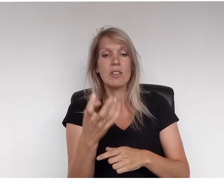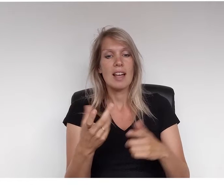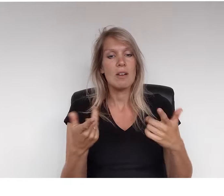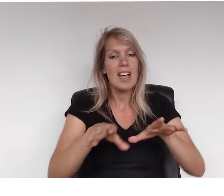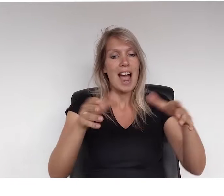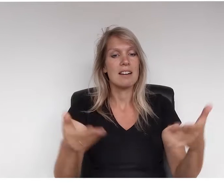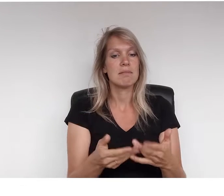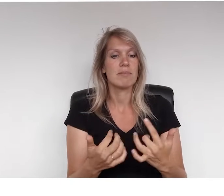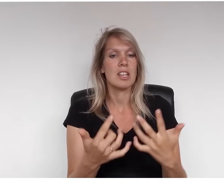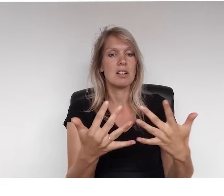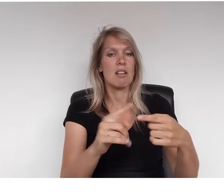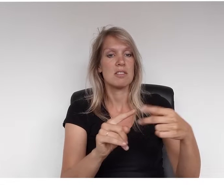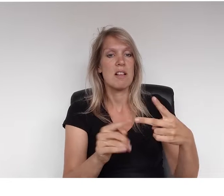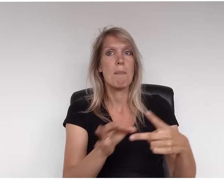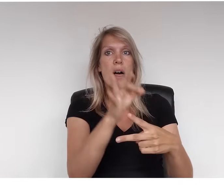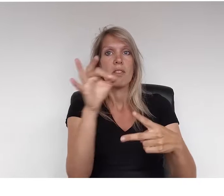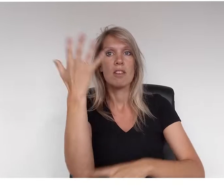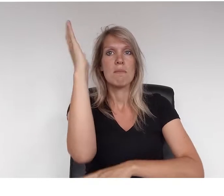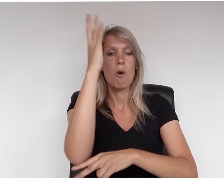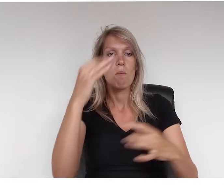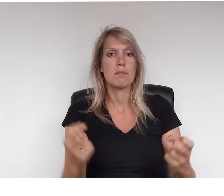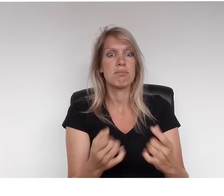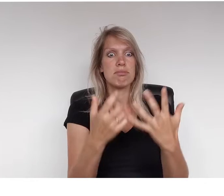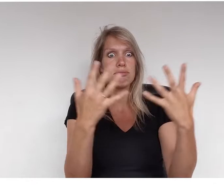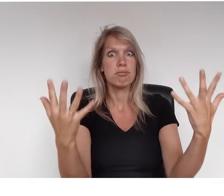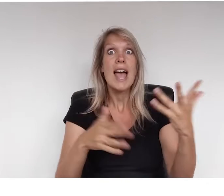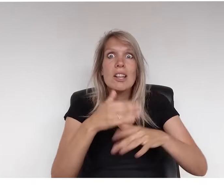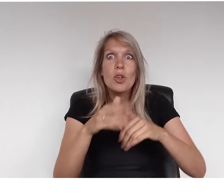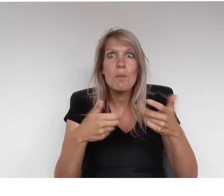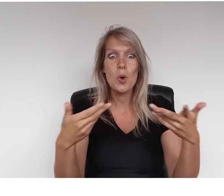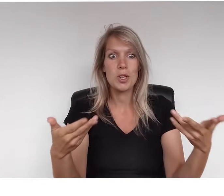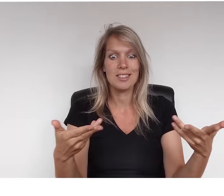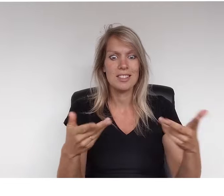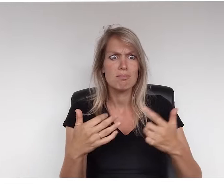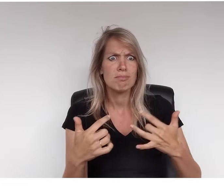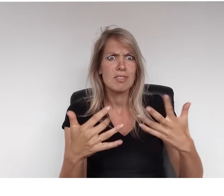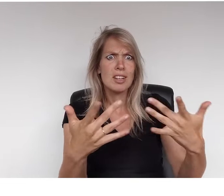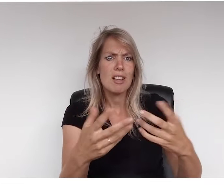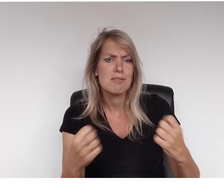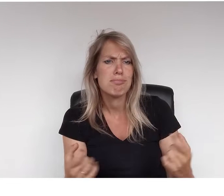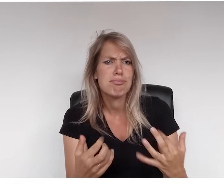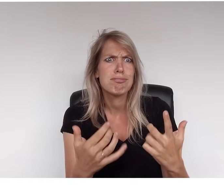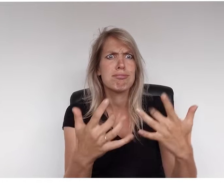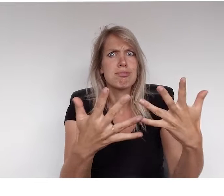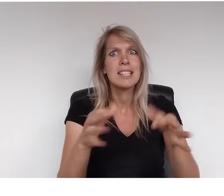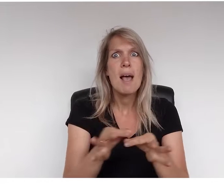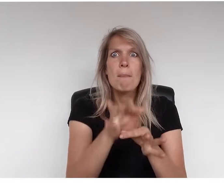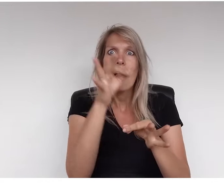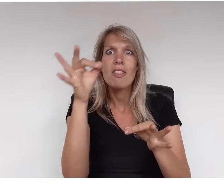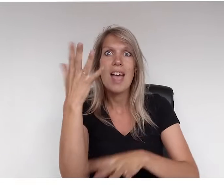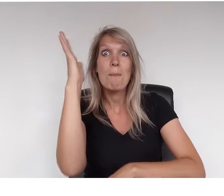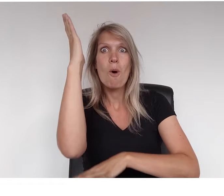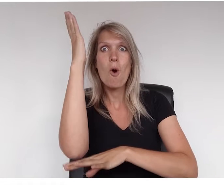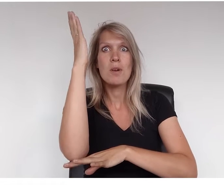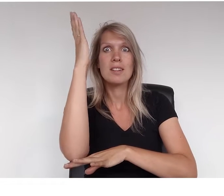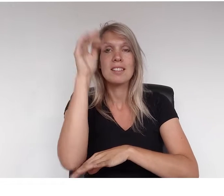ontstaan. Wat hij zei gebeurde. Er begon gras op de aarde te groeien. En er ontstonden allerlei planten en bomen. En God zag